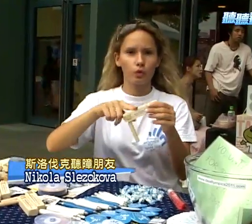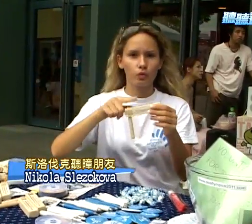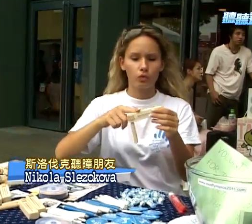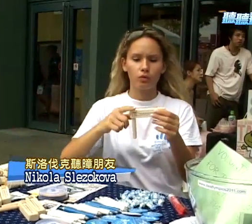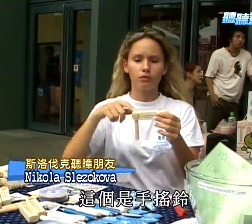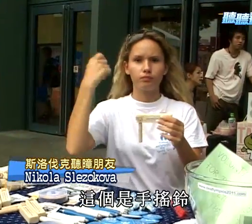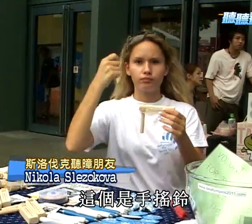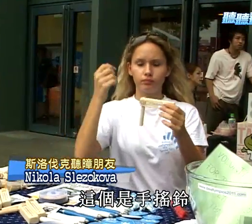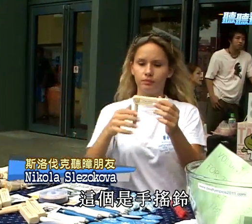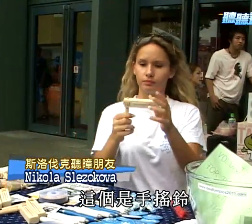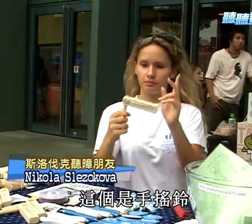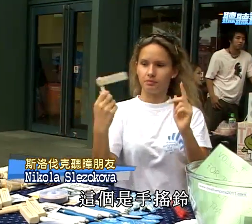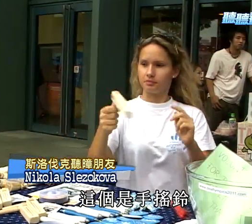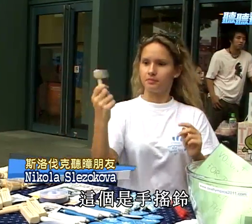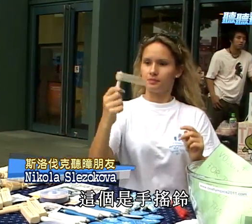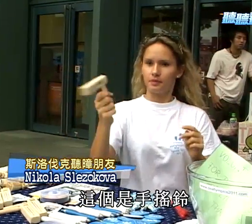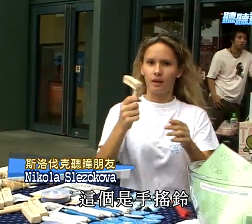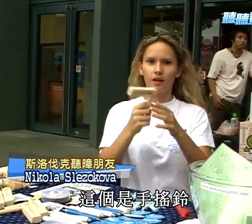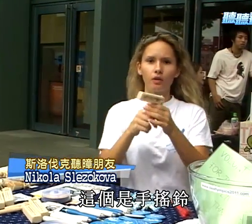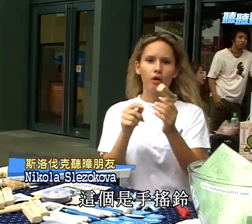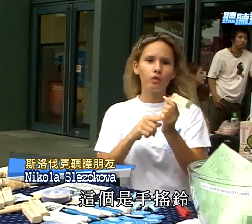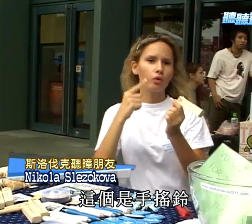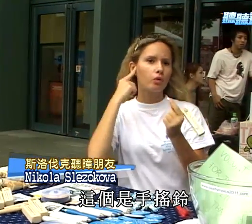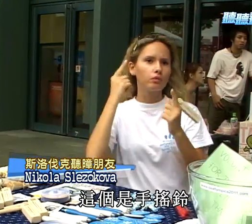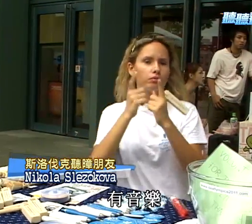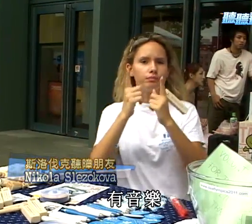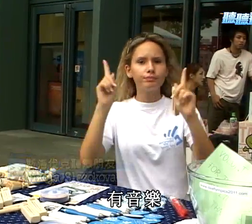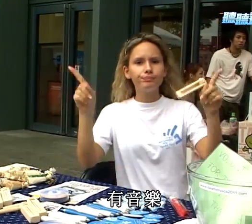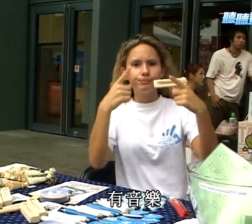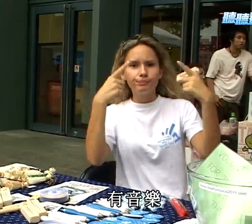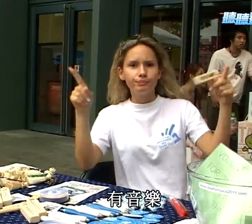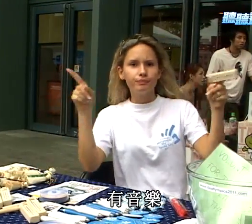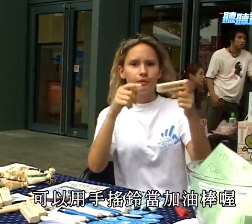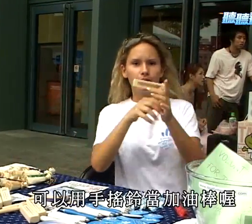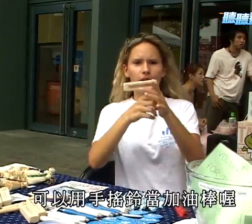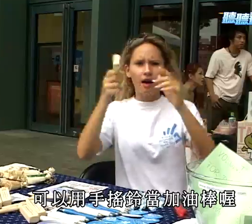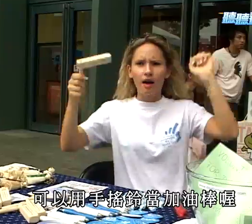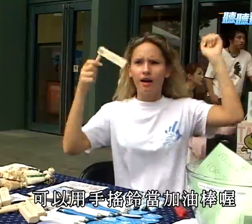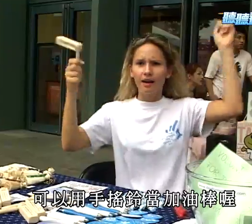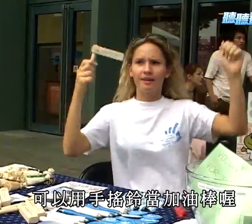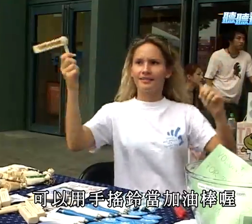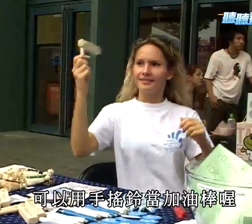这个呢是手摇铃，有音乐，可以用手摇铃当加油棒哦。